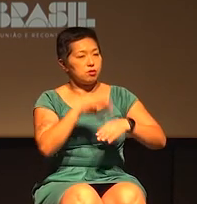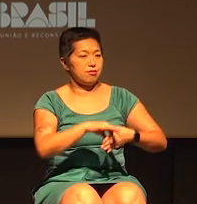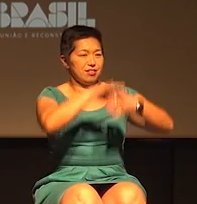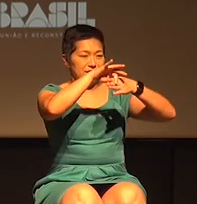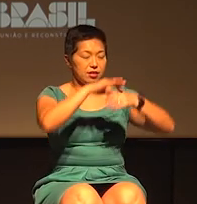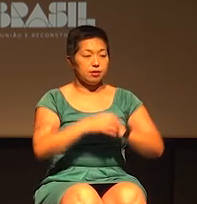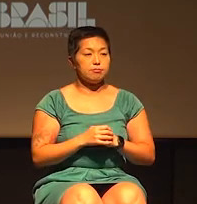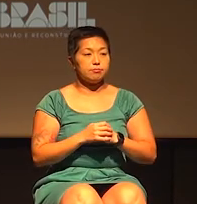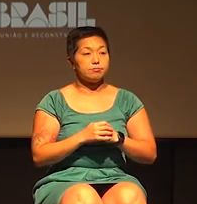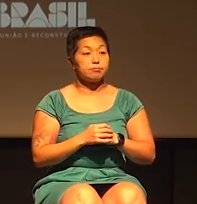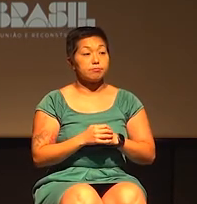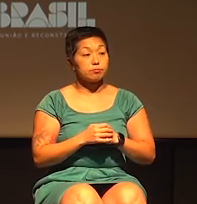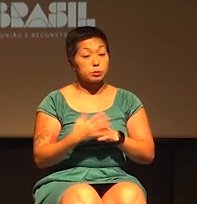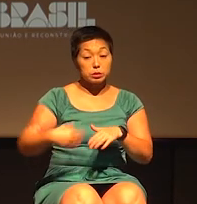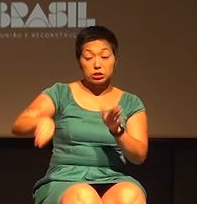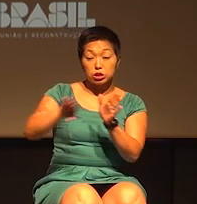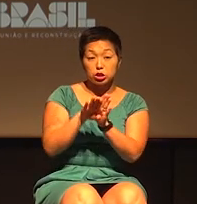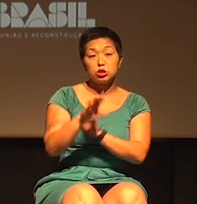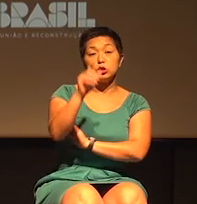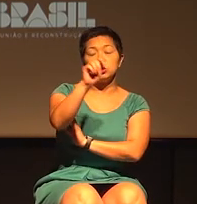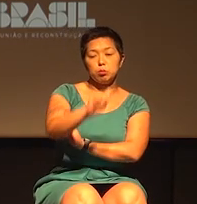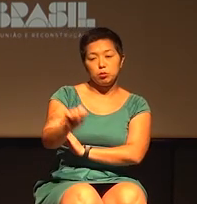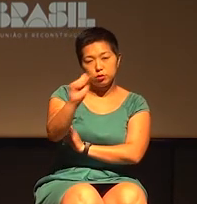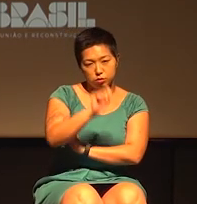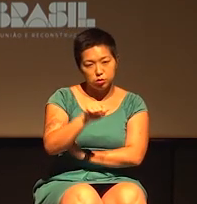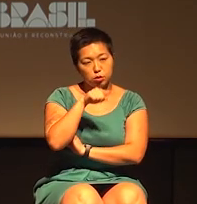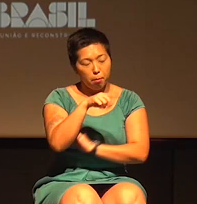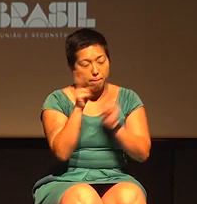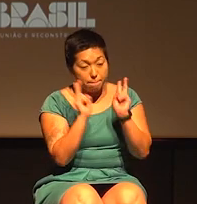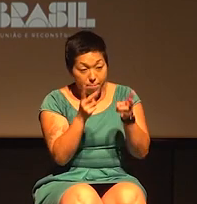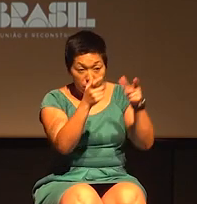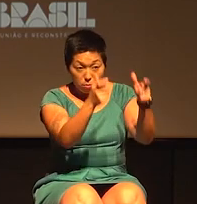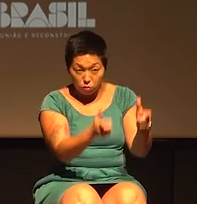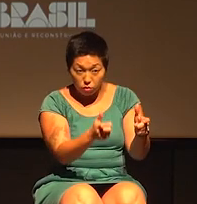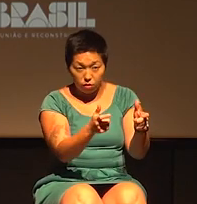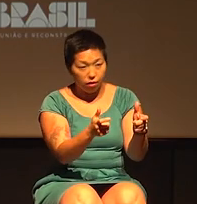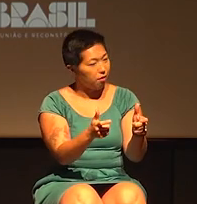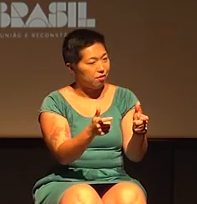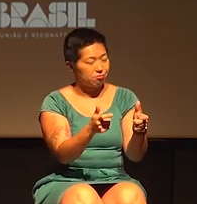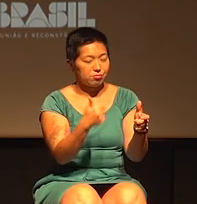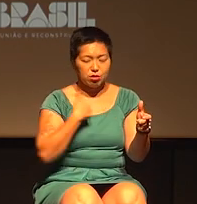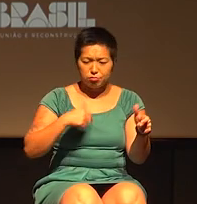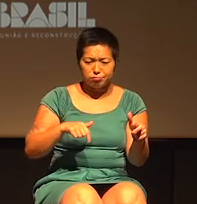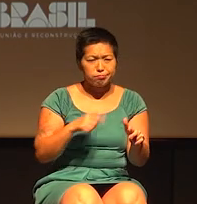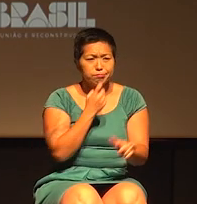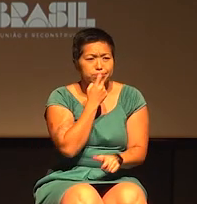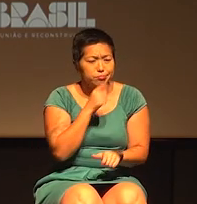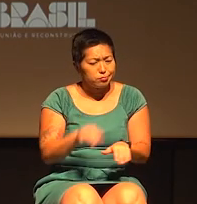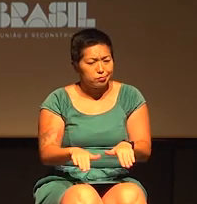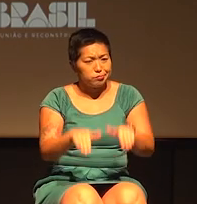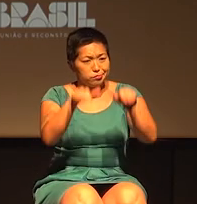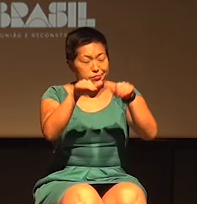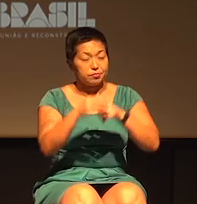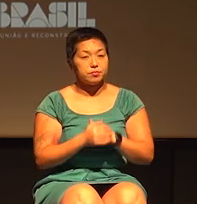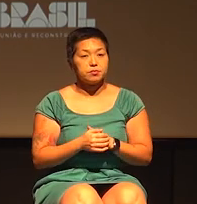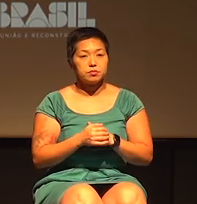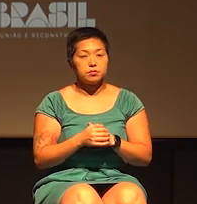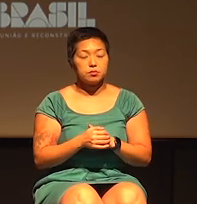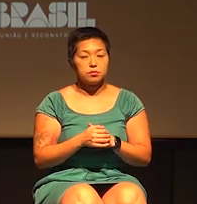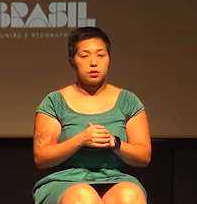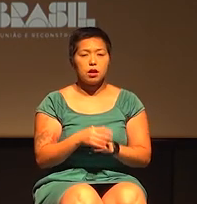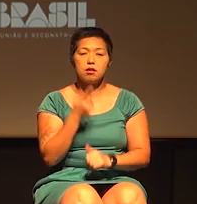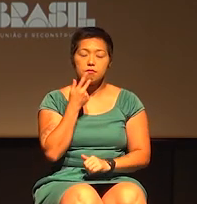chegi numa lá no Jardim Santo André do lado da onde eu cresci e quando a gente